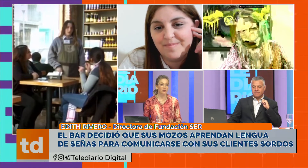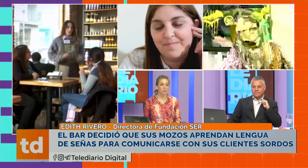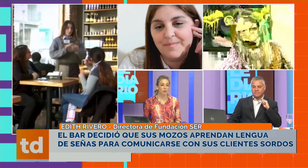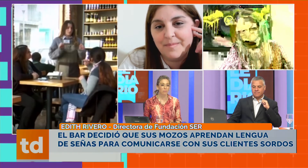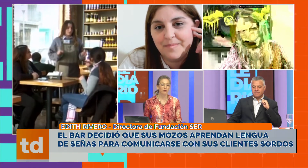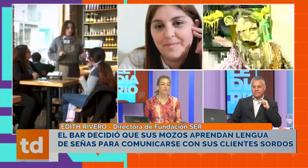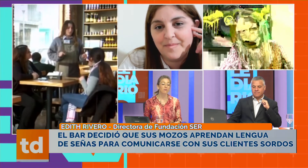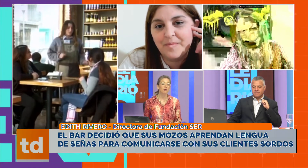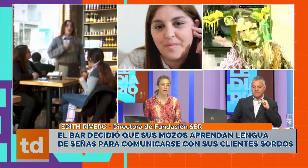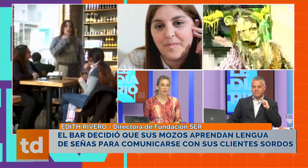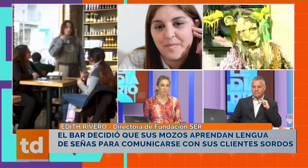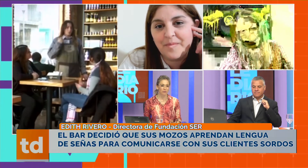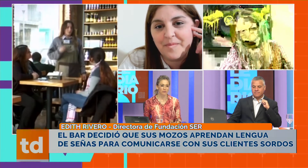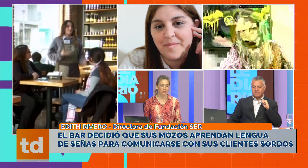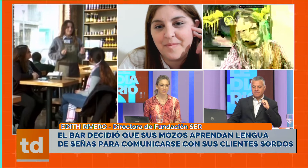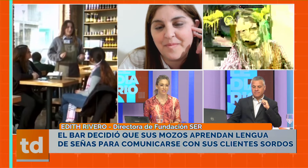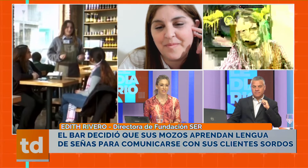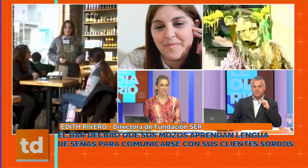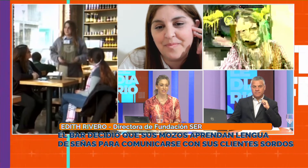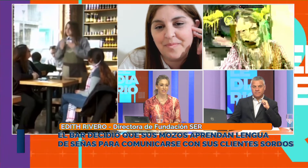toparse con un buen profe? ¿Cómo lo evaluás vos?